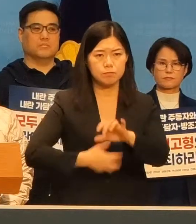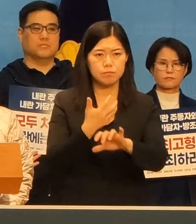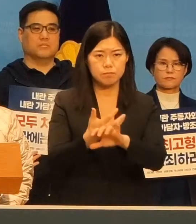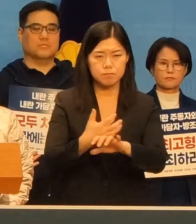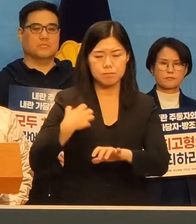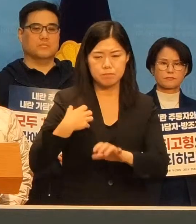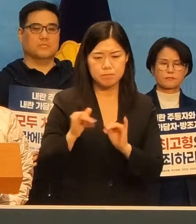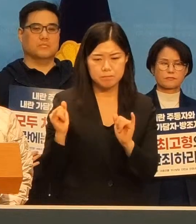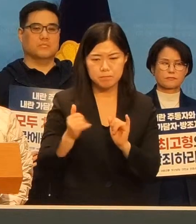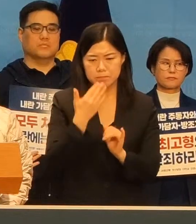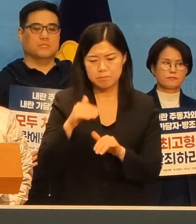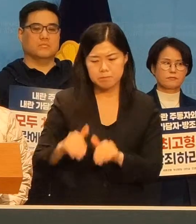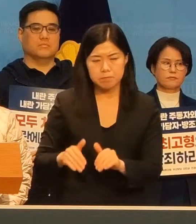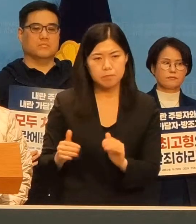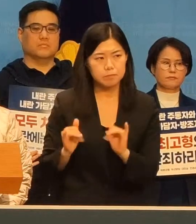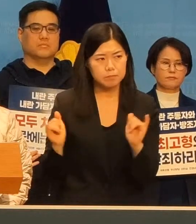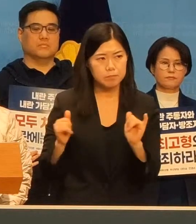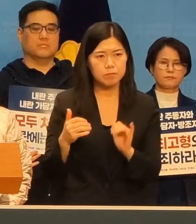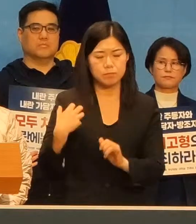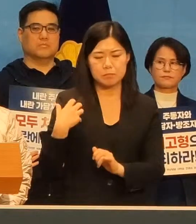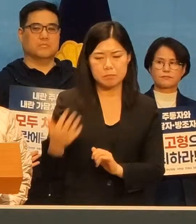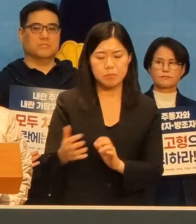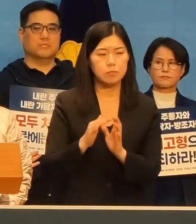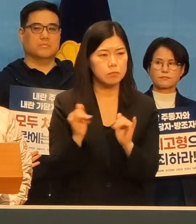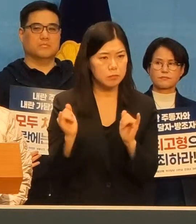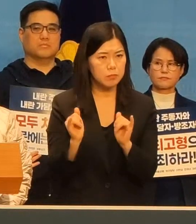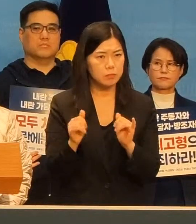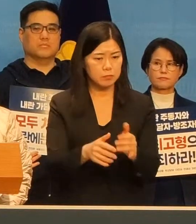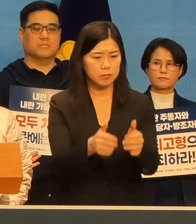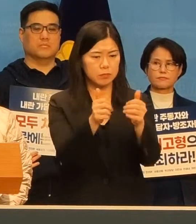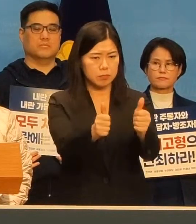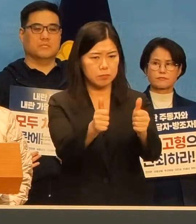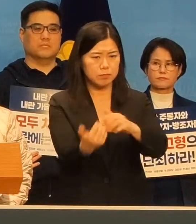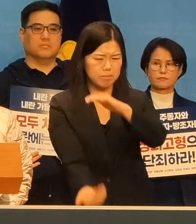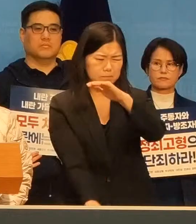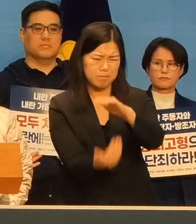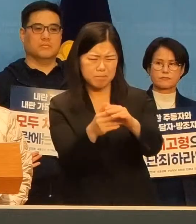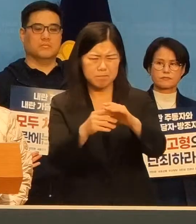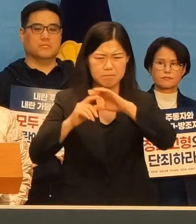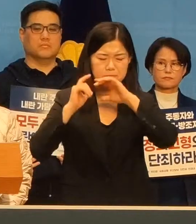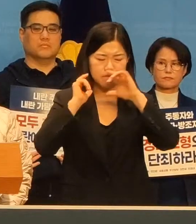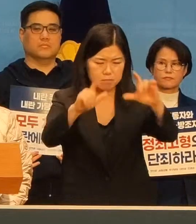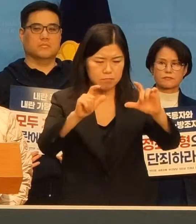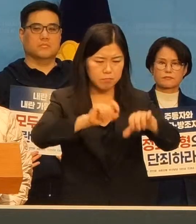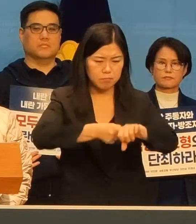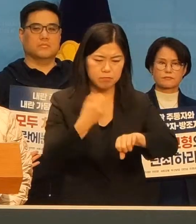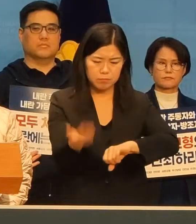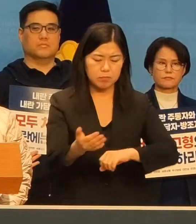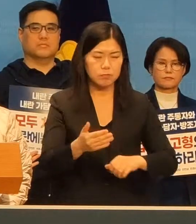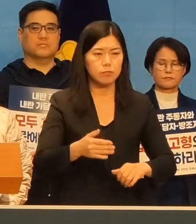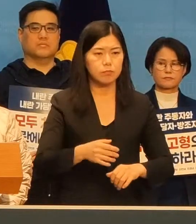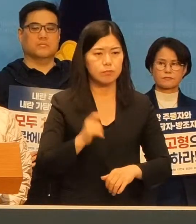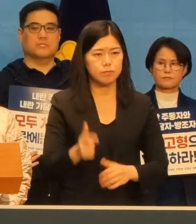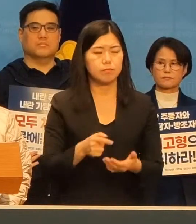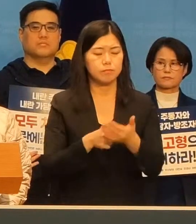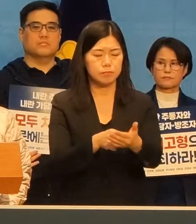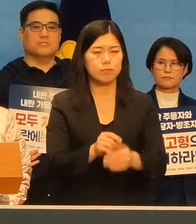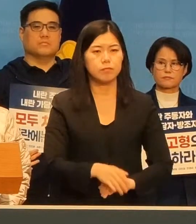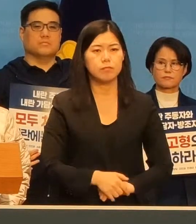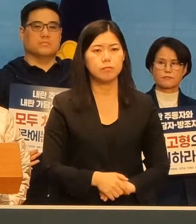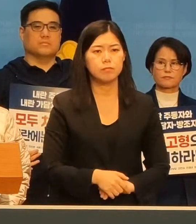주동자 가담자들과 이를 방조한 자들을 법정 최고형으로 엄벌할 것을 강력히